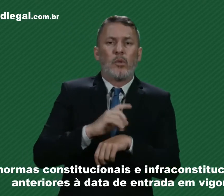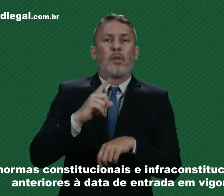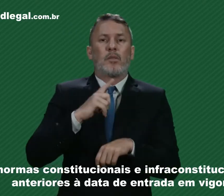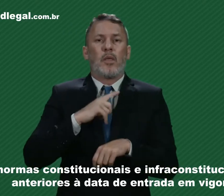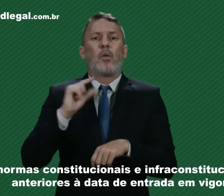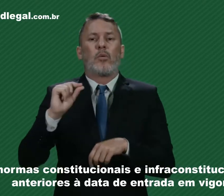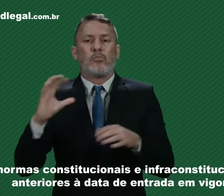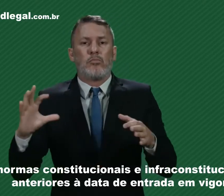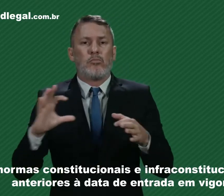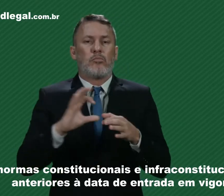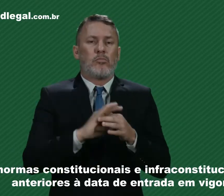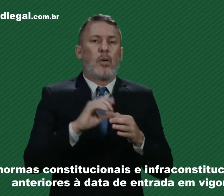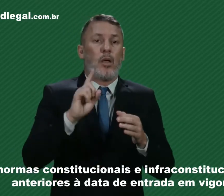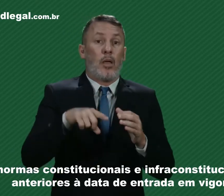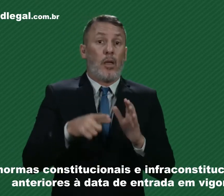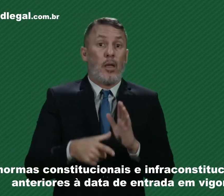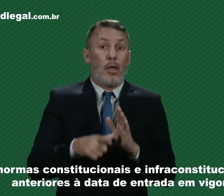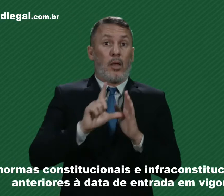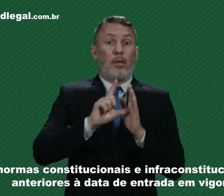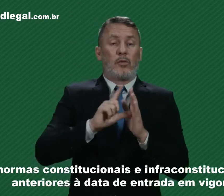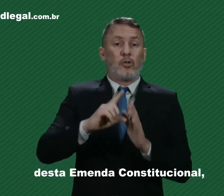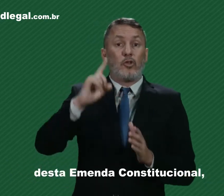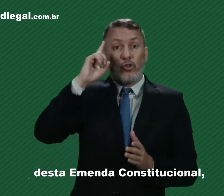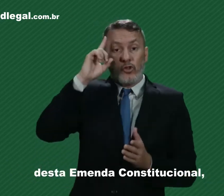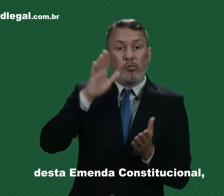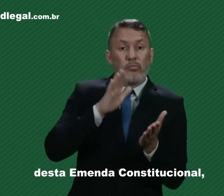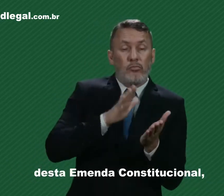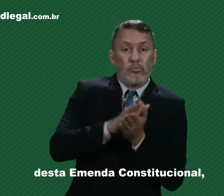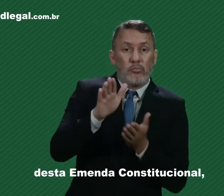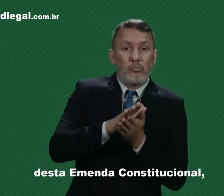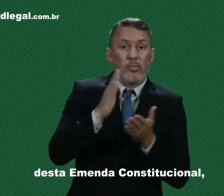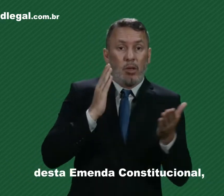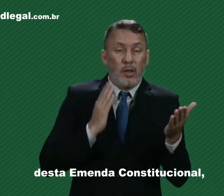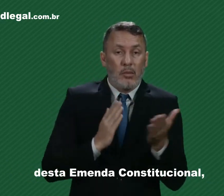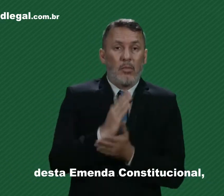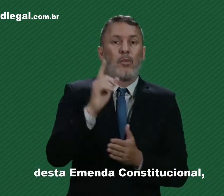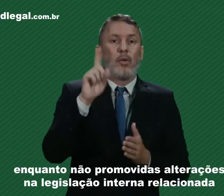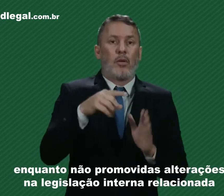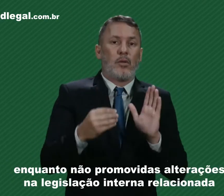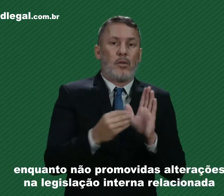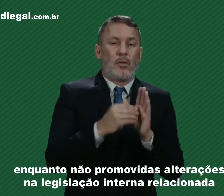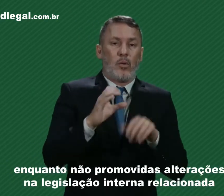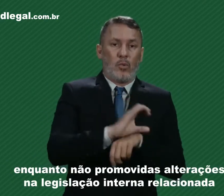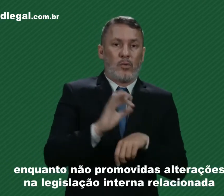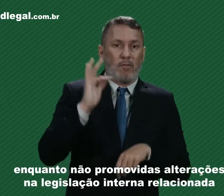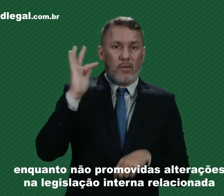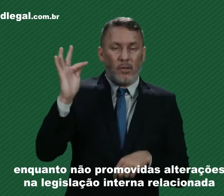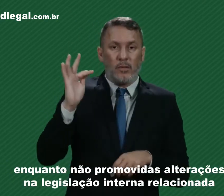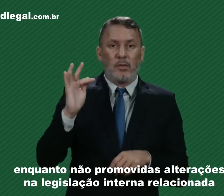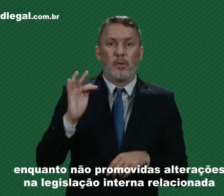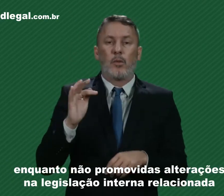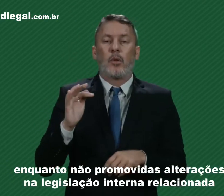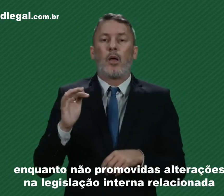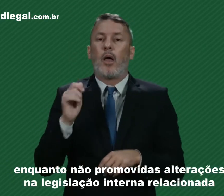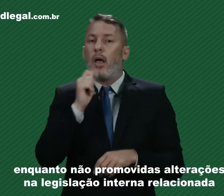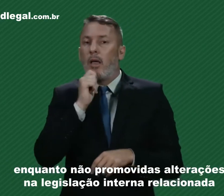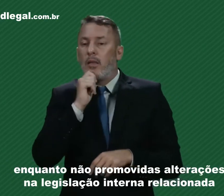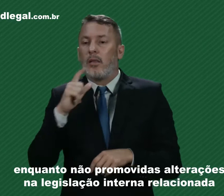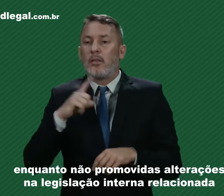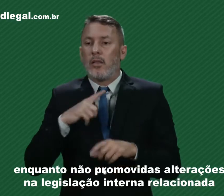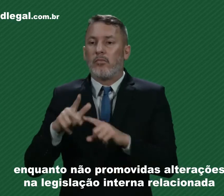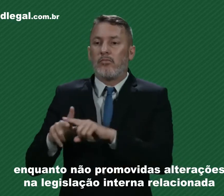infraconstitucionais anteriores à data de entrada em vigor desta emenda constitucional, enquanto não promovidas alterações